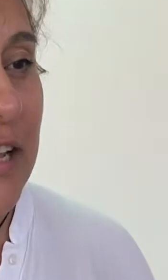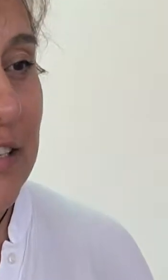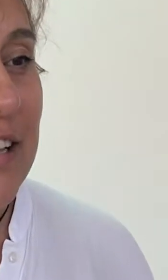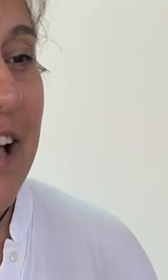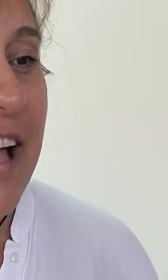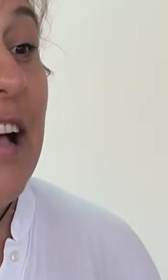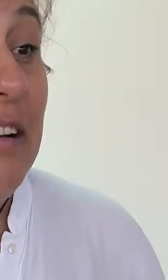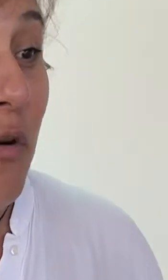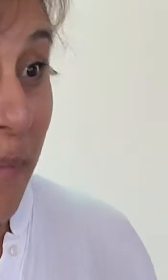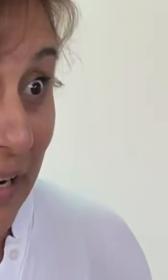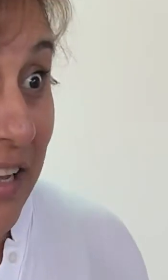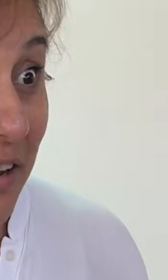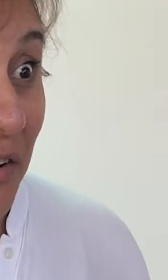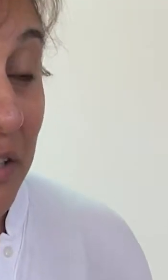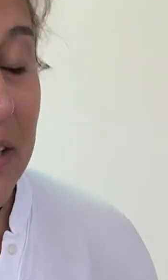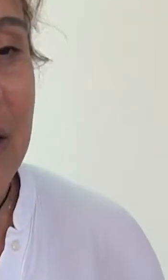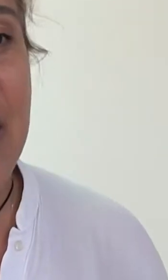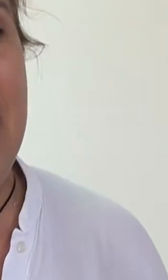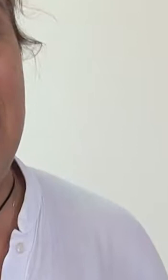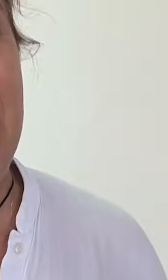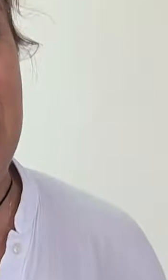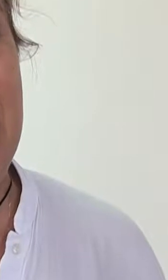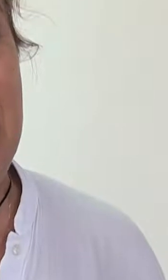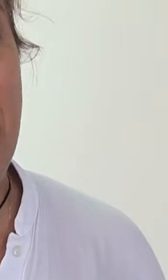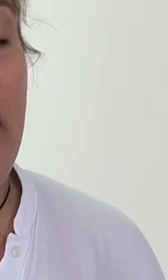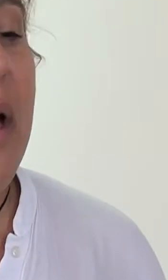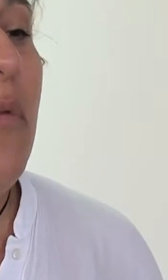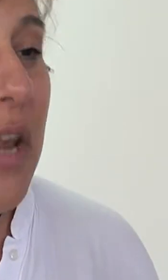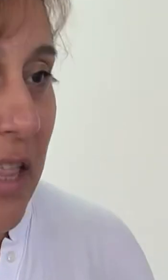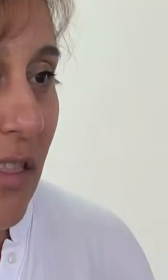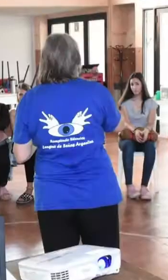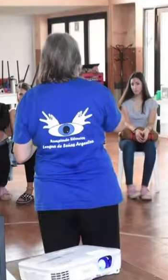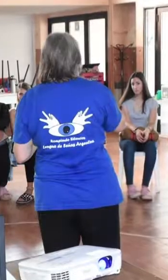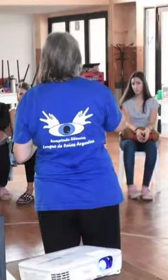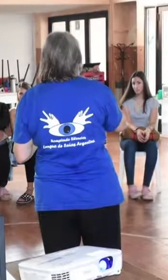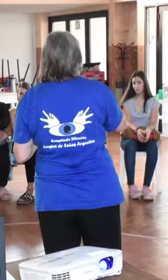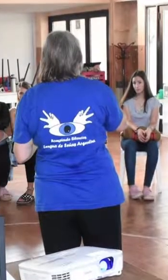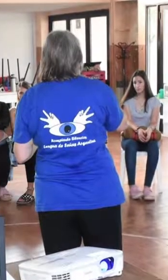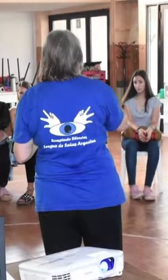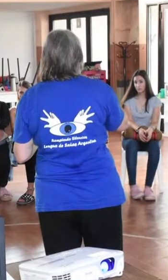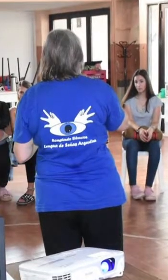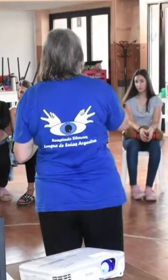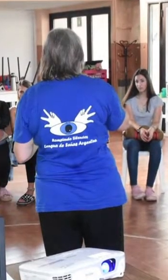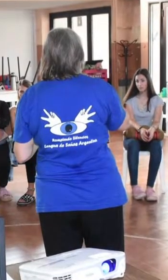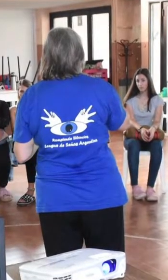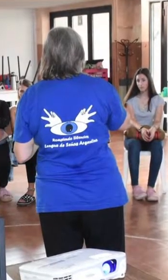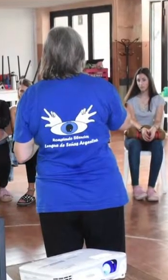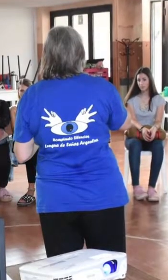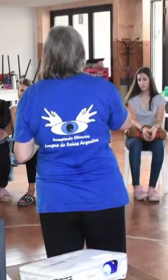a compartir, y es muy lindo poder ver que casi 20 personas se han